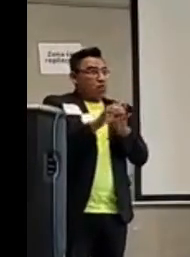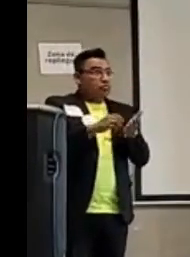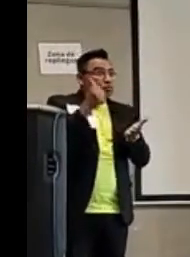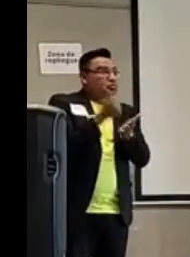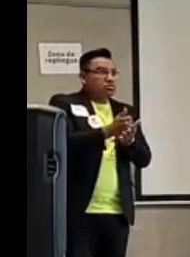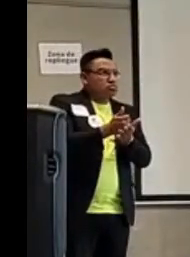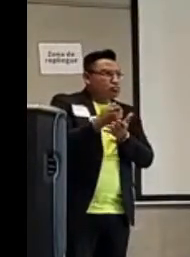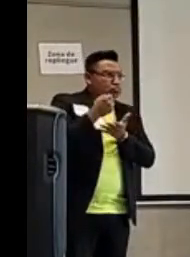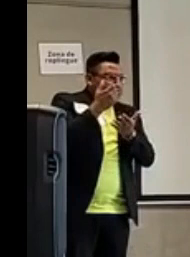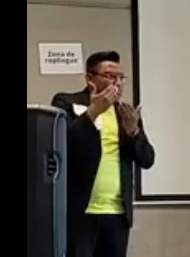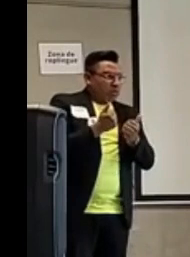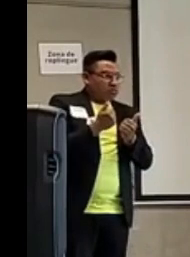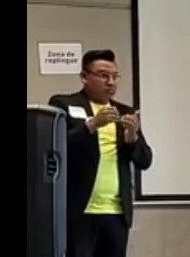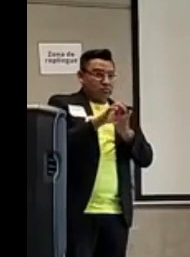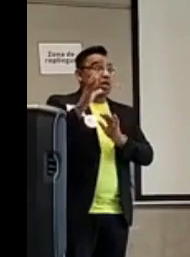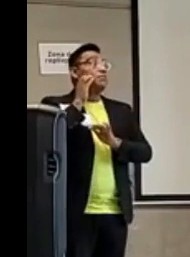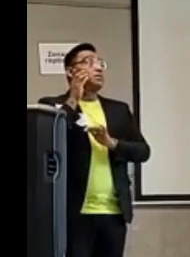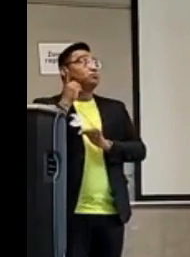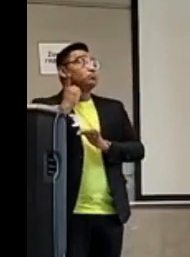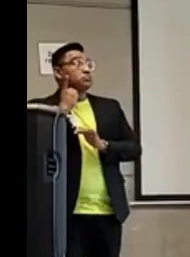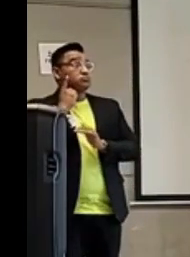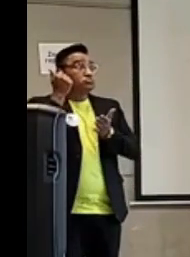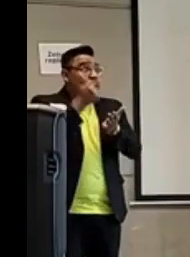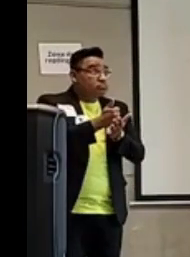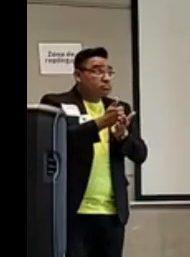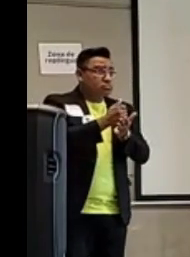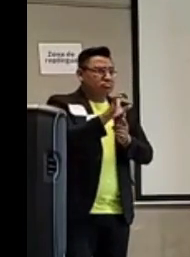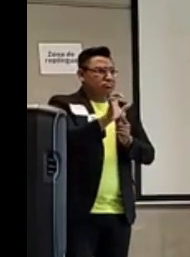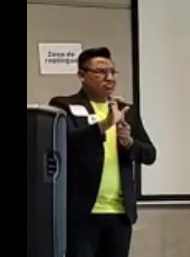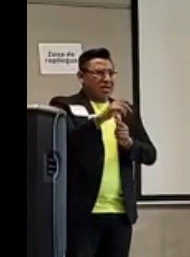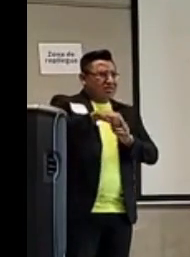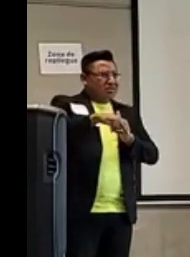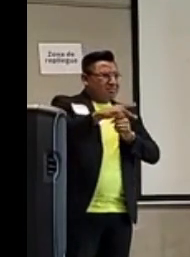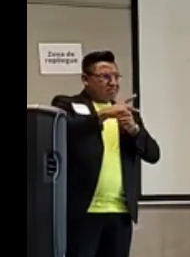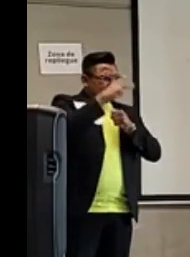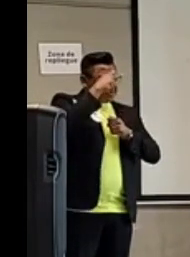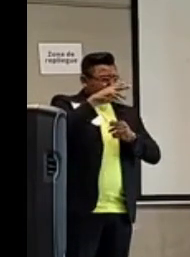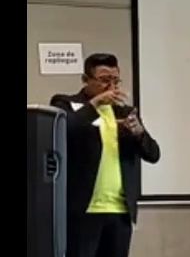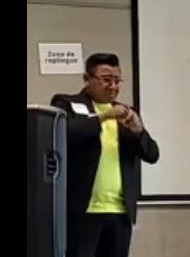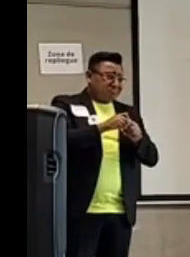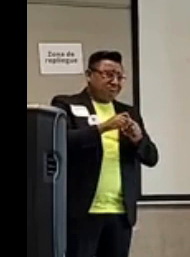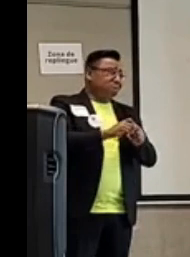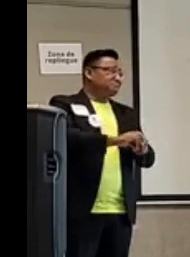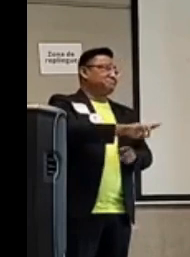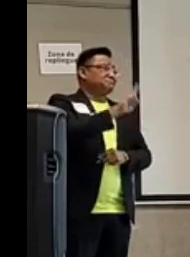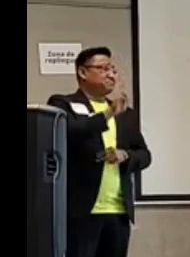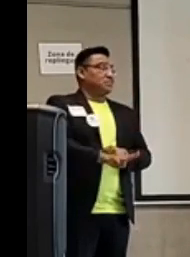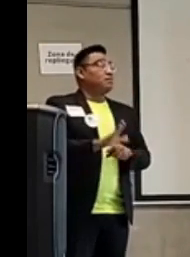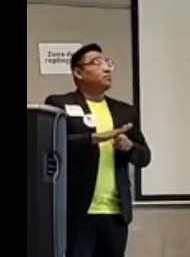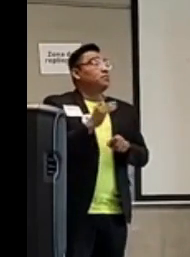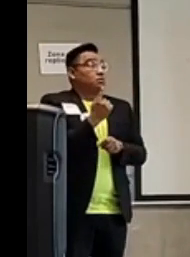desde la Cámara de Diputados nosotros nunca vamos a ser un país incluyente porque para poder